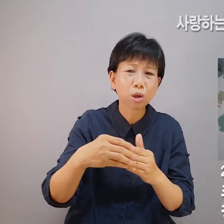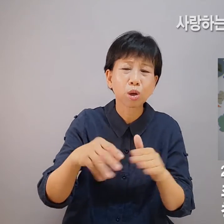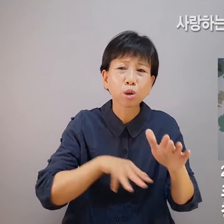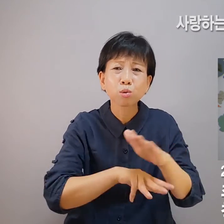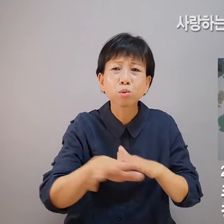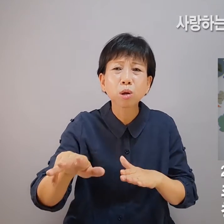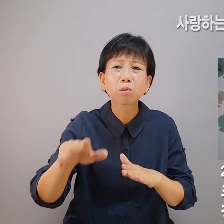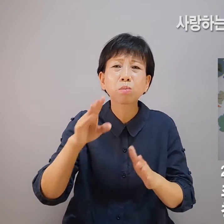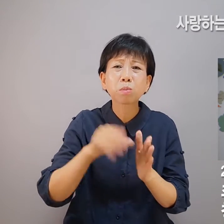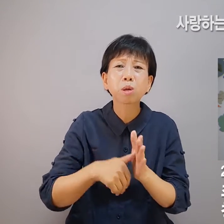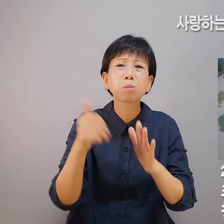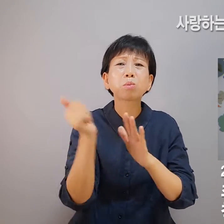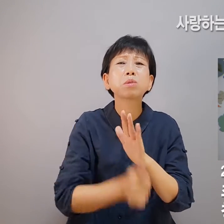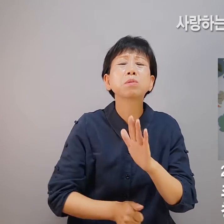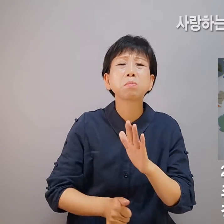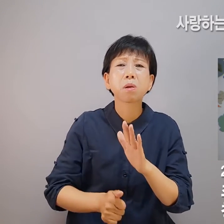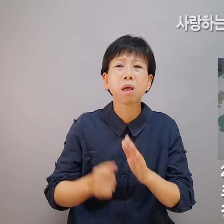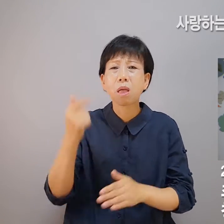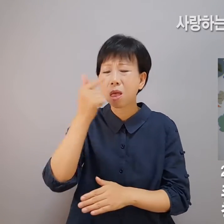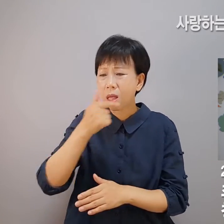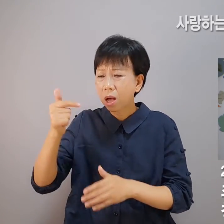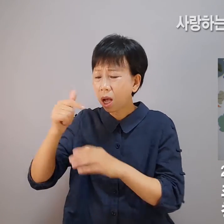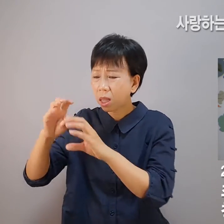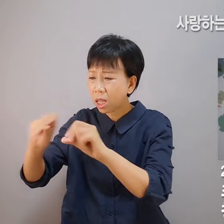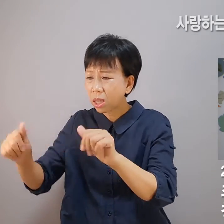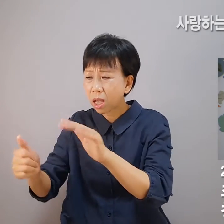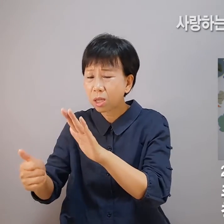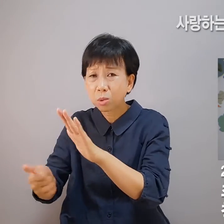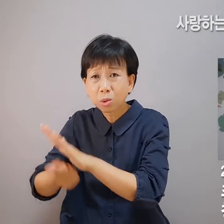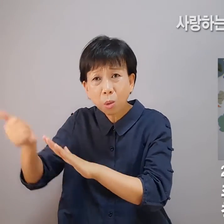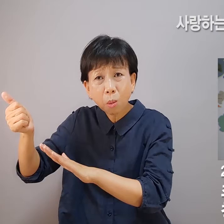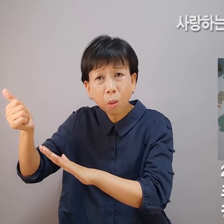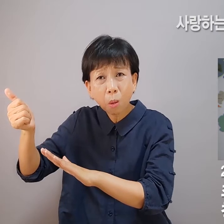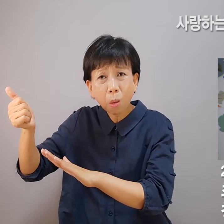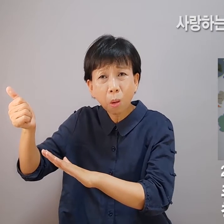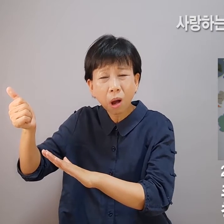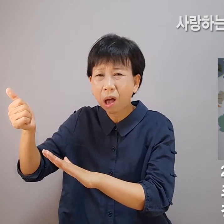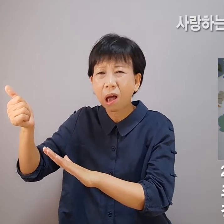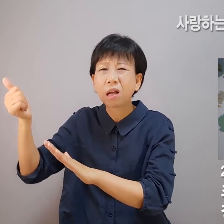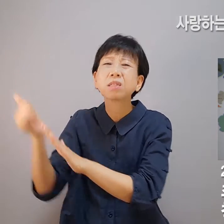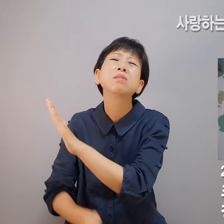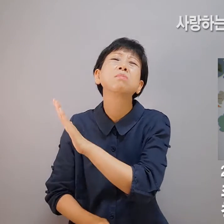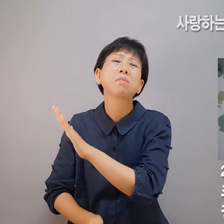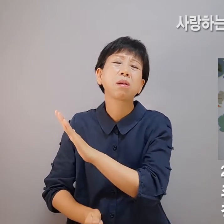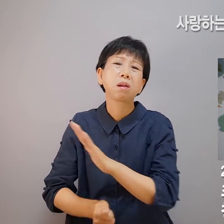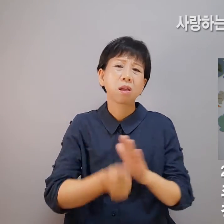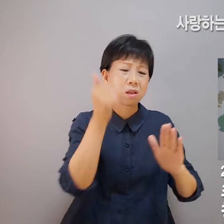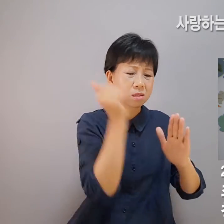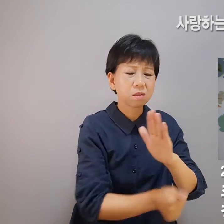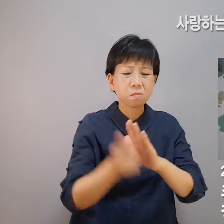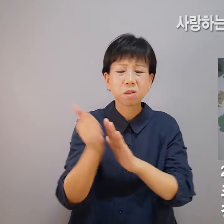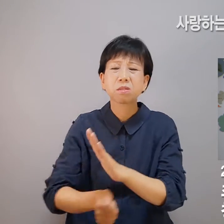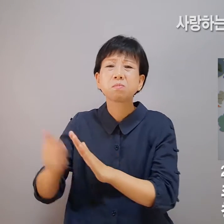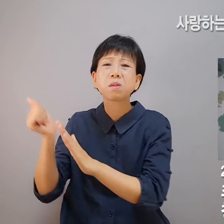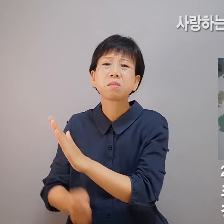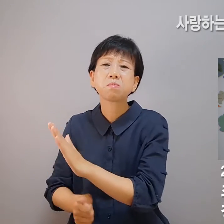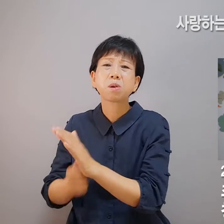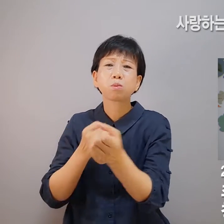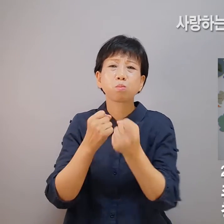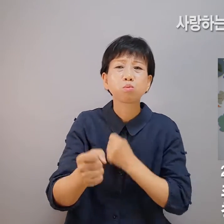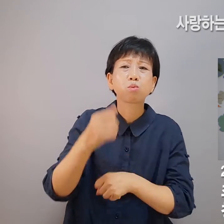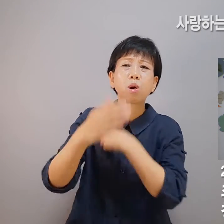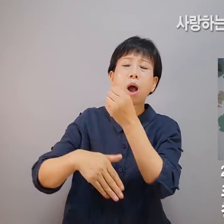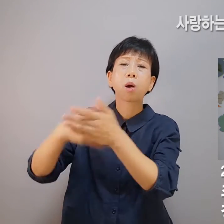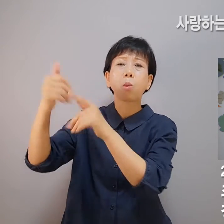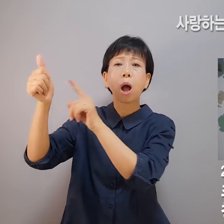실패. 그럼 가나안 땅에 들어가서는 성공했을까요? 인생이 처절하게 또 실패. 그럼에도 불구하고 하나님은